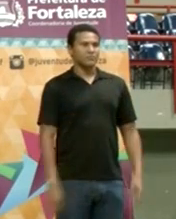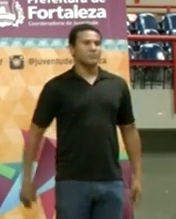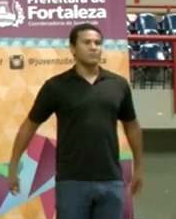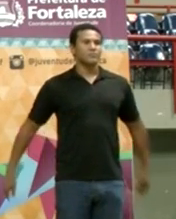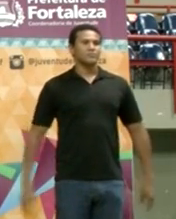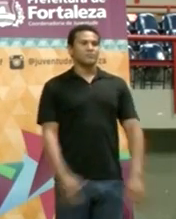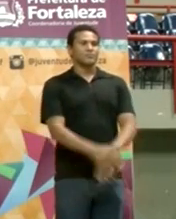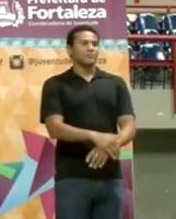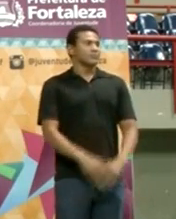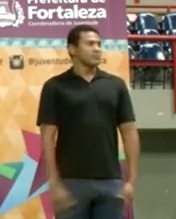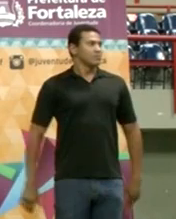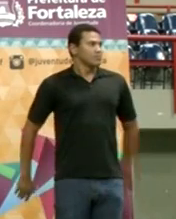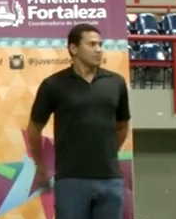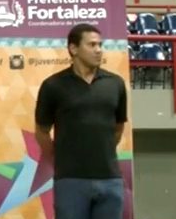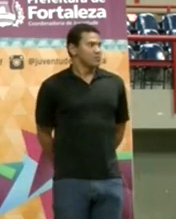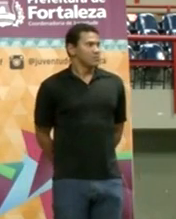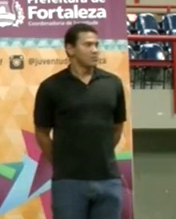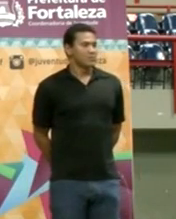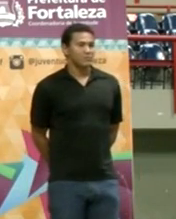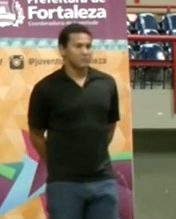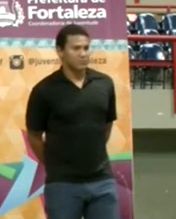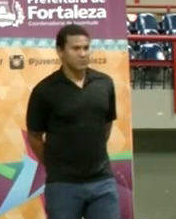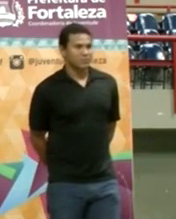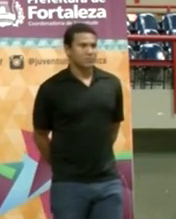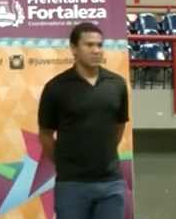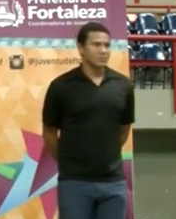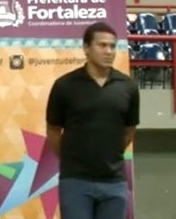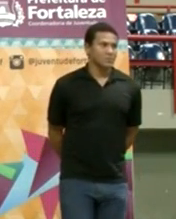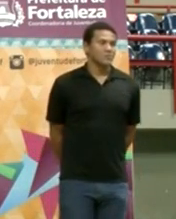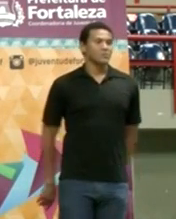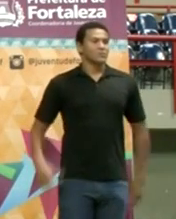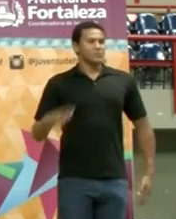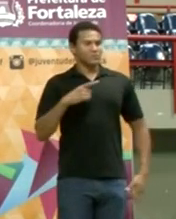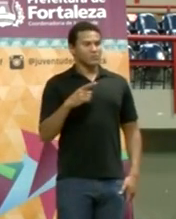Ó, pessoal, rapidamente aqui, isso pode cair no Enem.